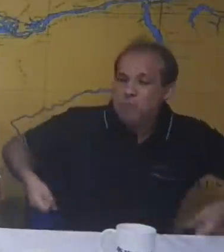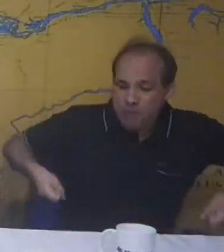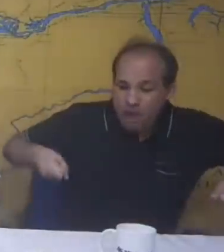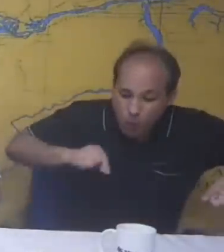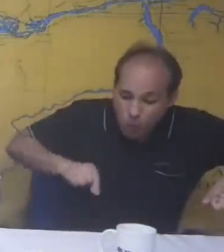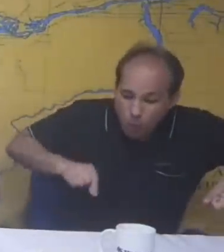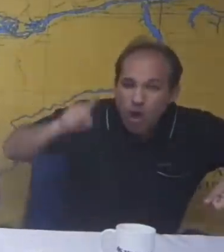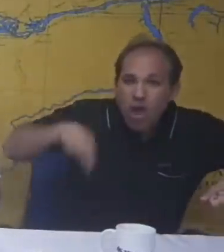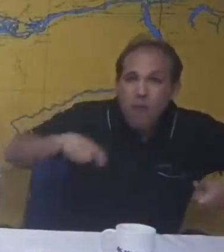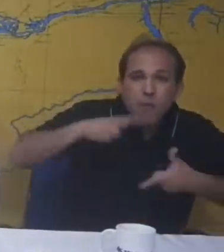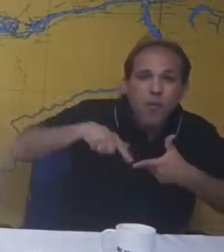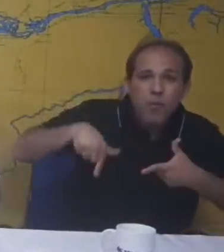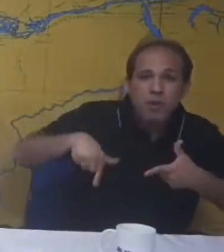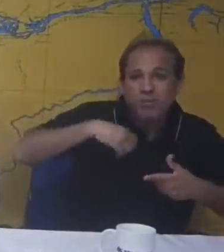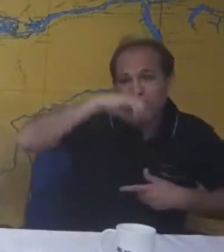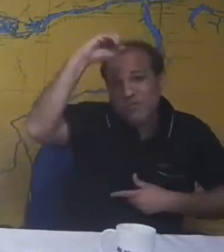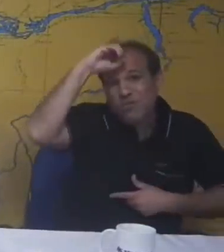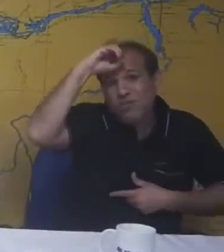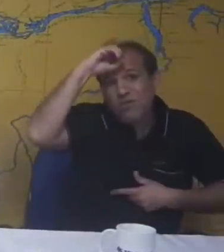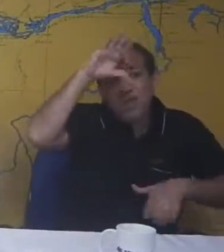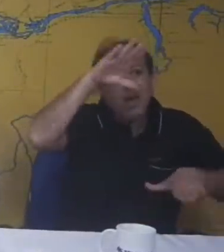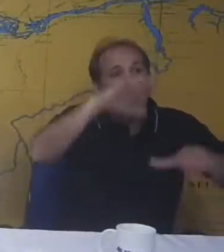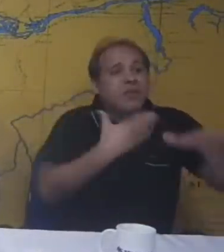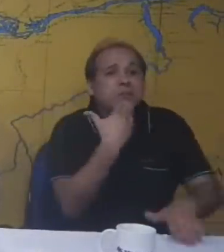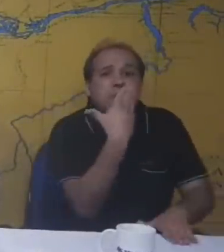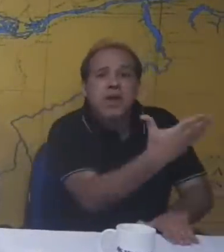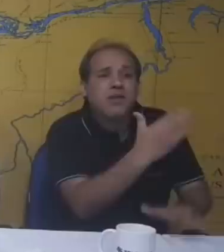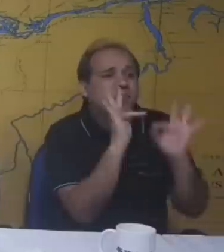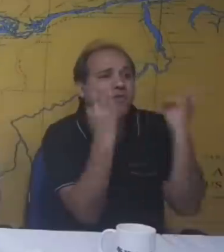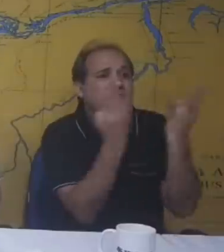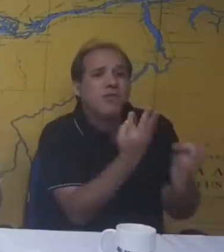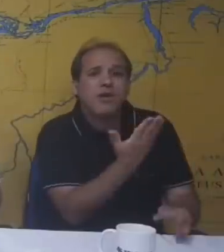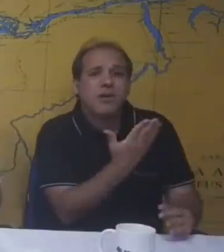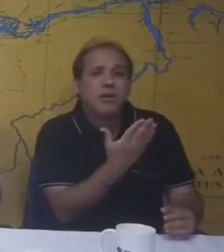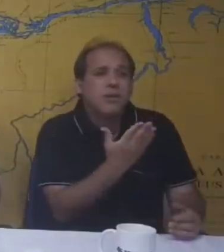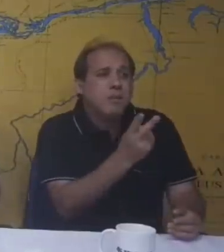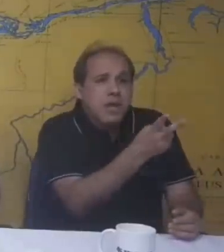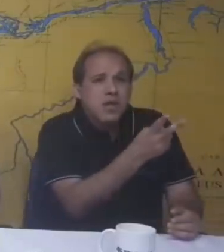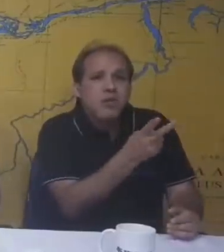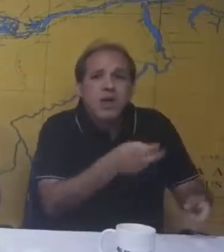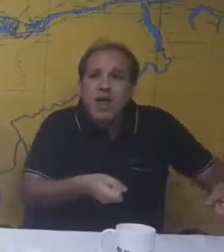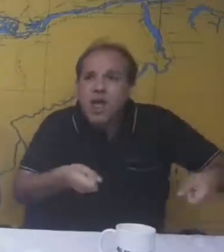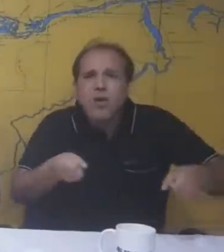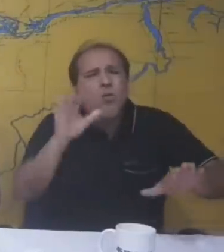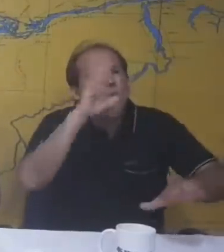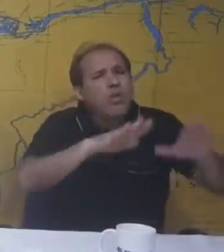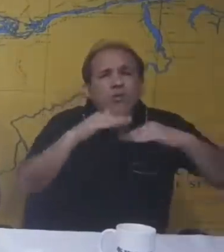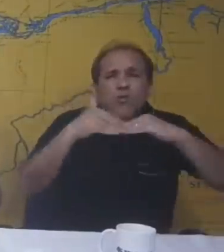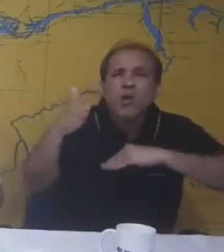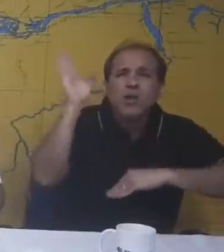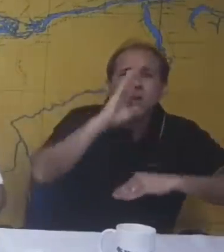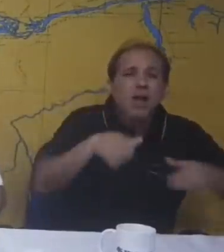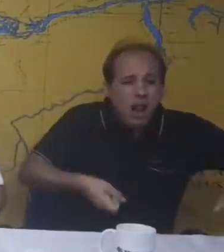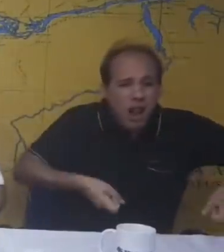levando? Não, já dá. Levou, meu. Mas muita gente faz isso, às vezes é a pele de parente, né? Muito próximo. Então fica ligado, pessoal. Saiu do Brasil, fica